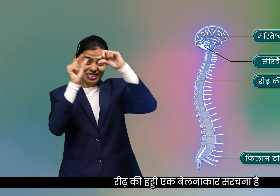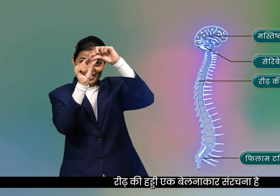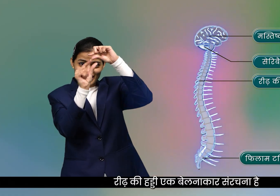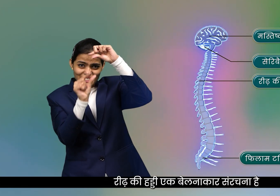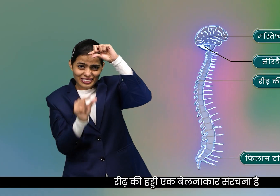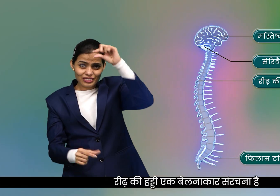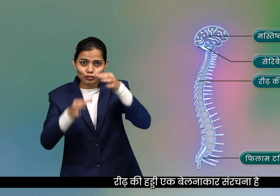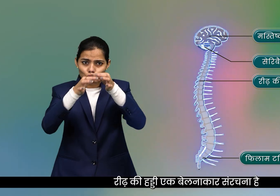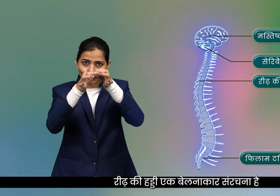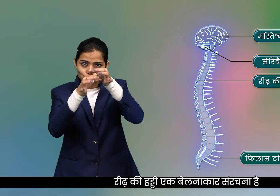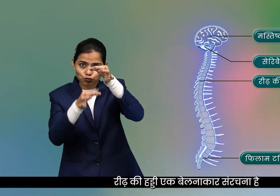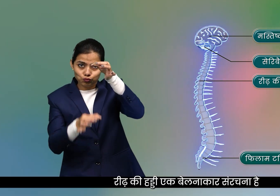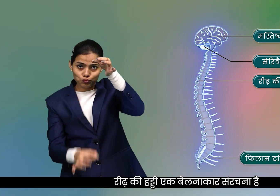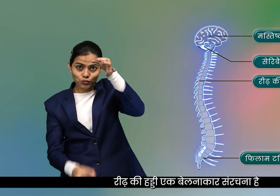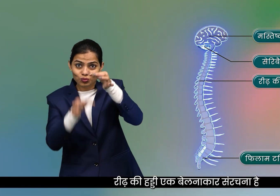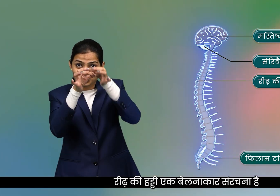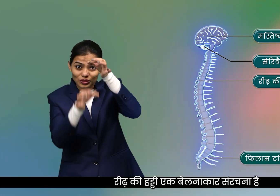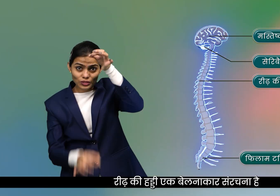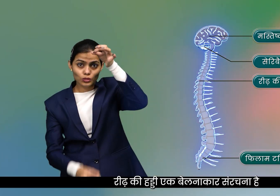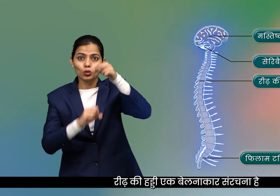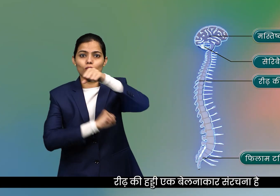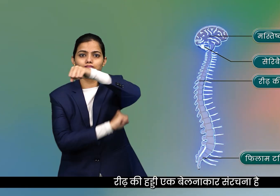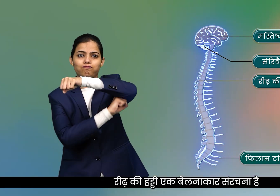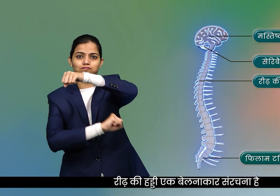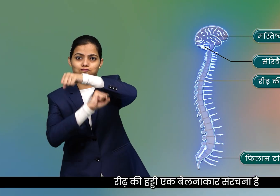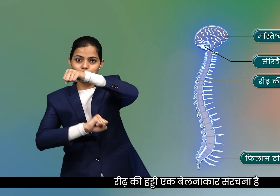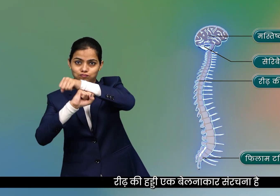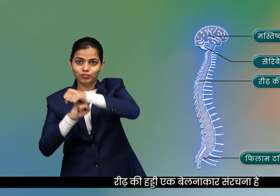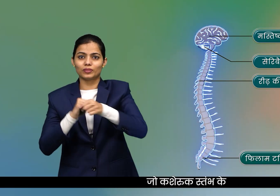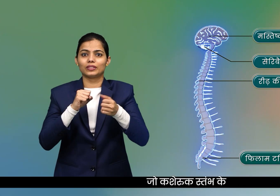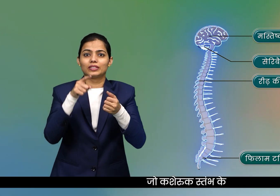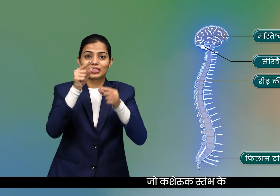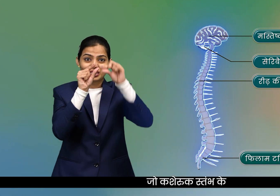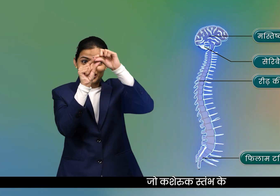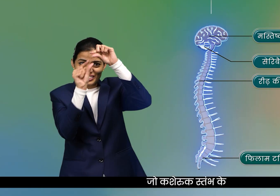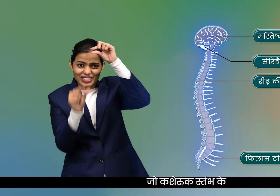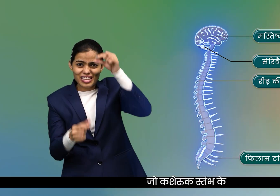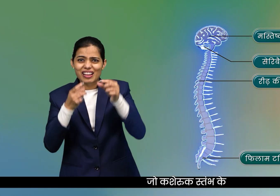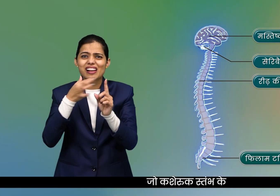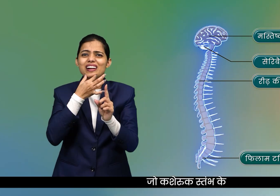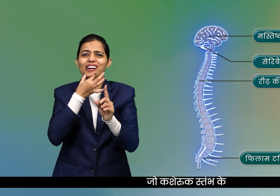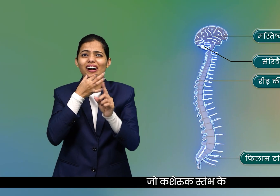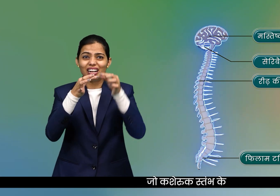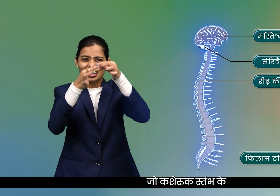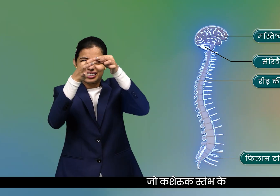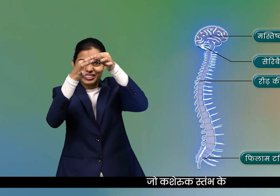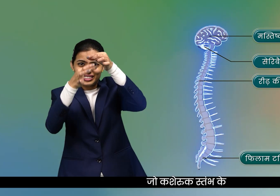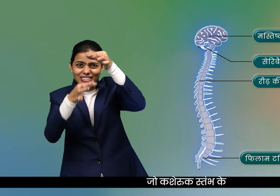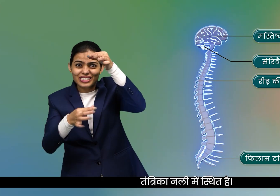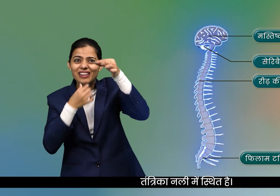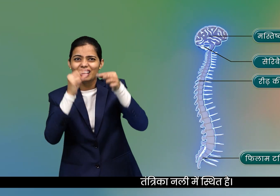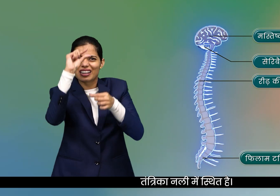रीढ़ की हड्डी एक बेलनाकार संरचना है जो कोशेरुक स्तंभ